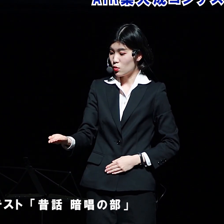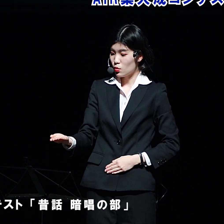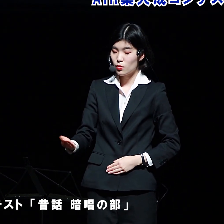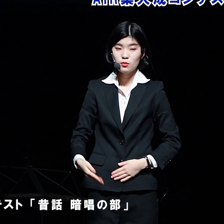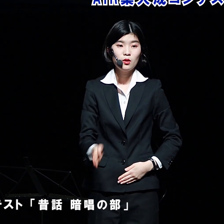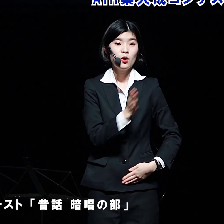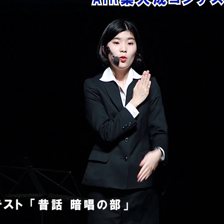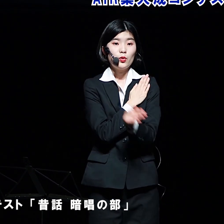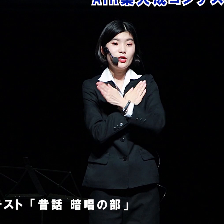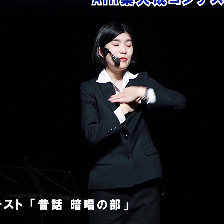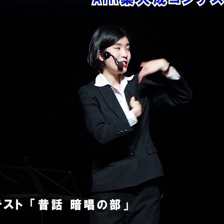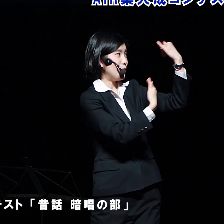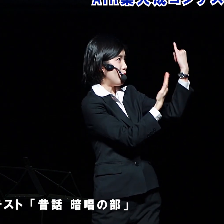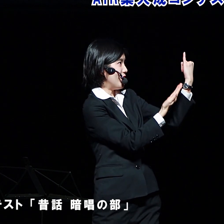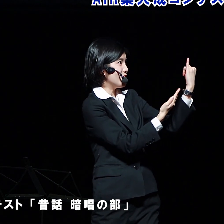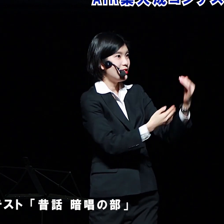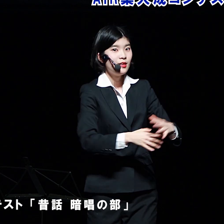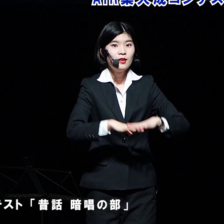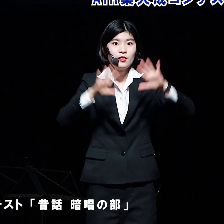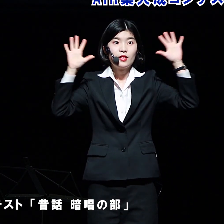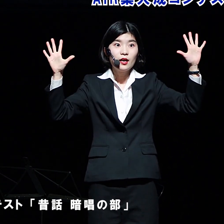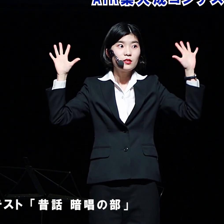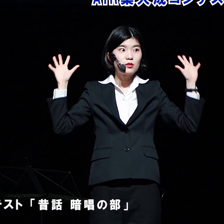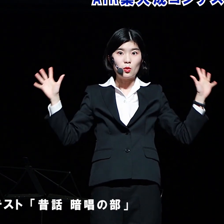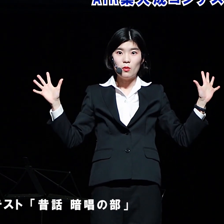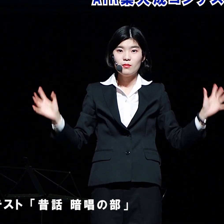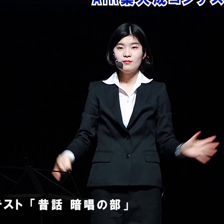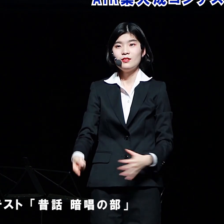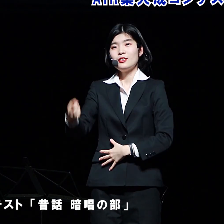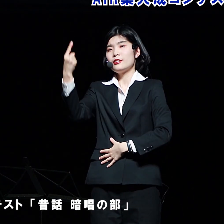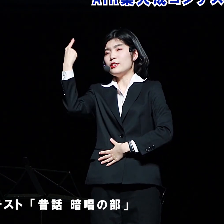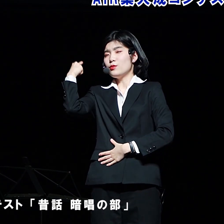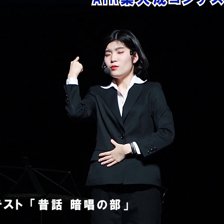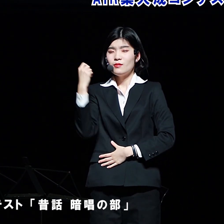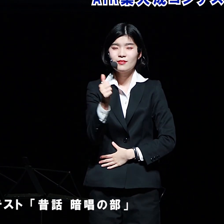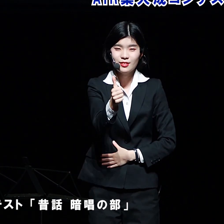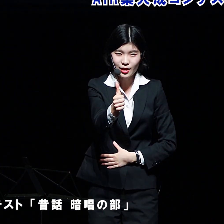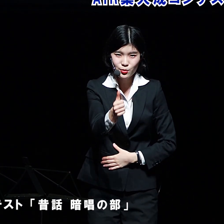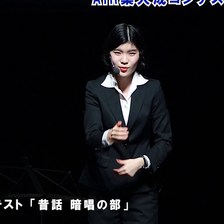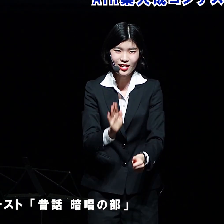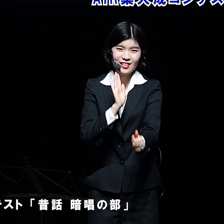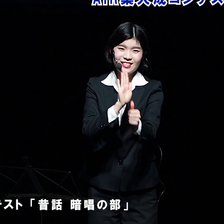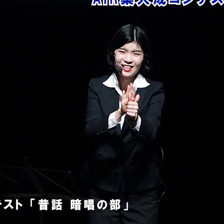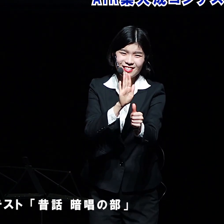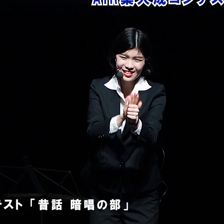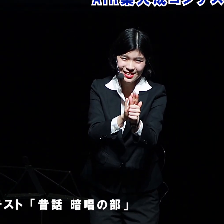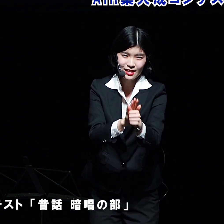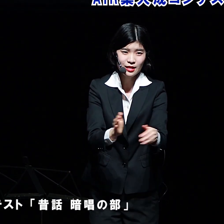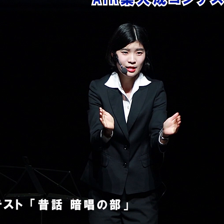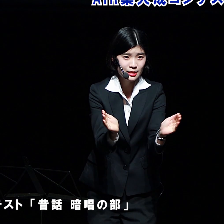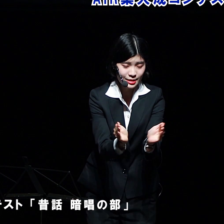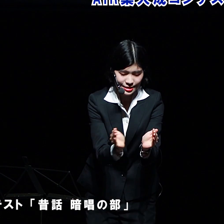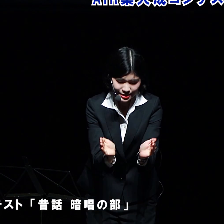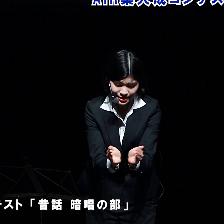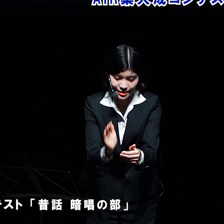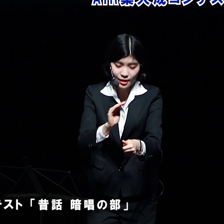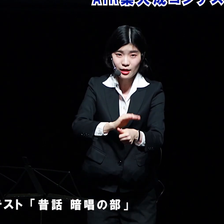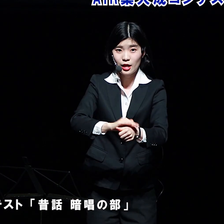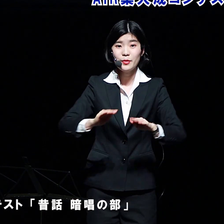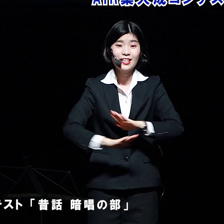その乙姫様は、なんと昨日太郎が助けた小さな亀だ